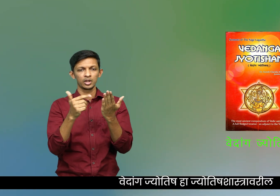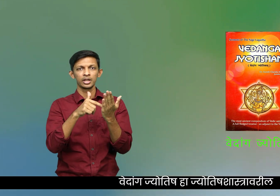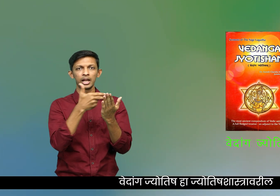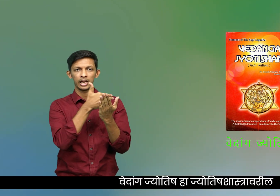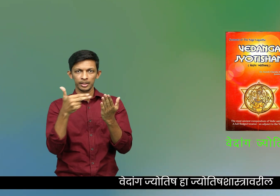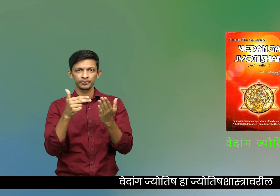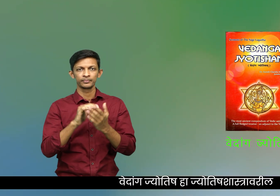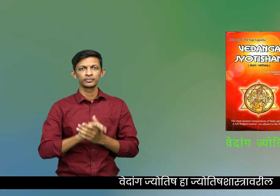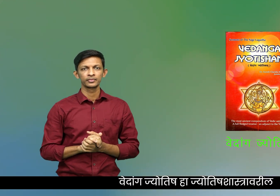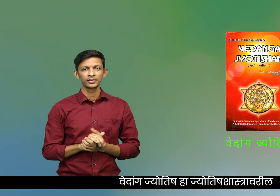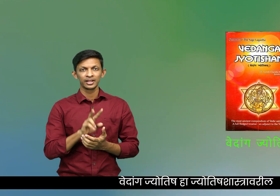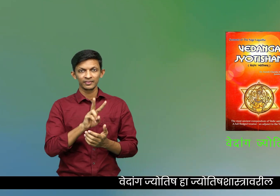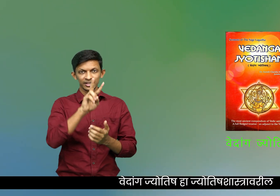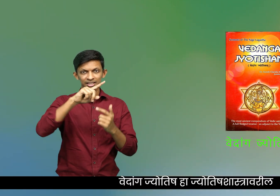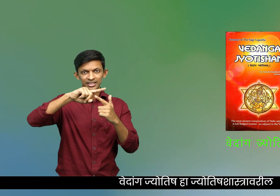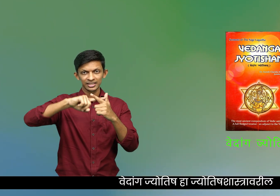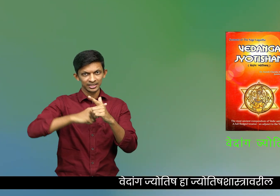वेदांग ज्योतिष हा ज्योतिषशास्त्रावरील